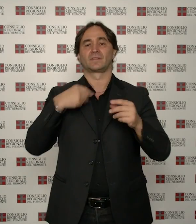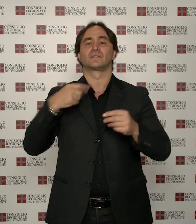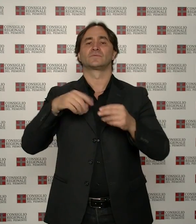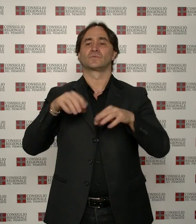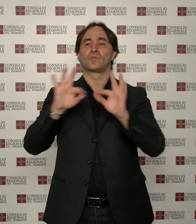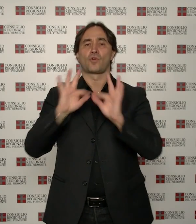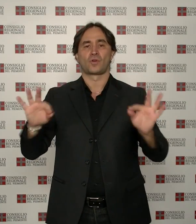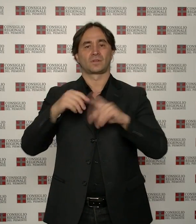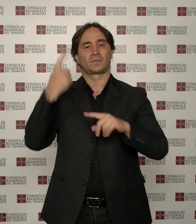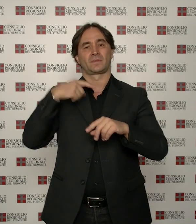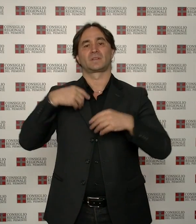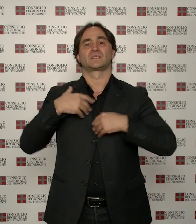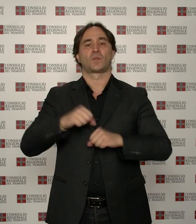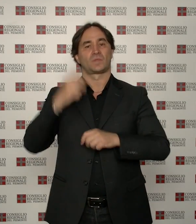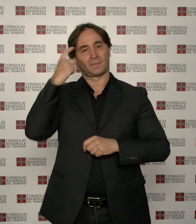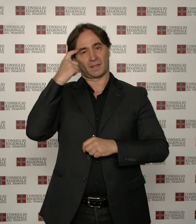salute mentale.